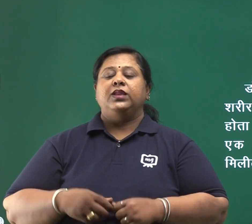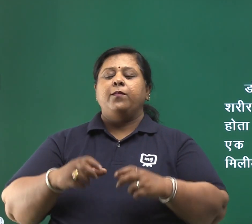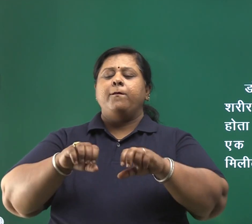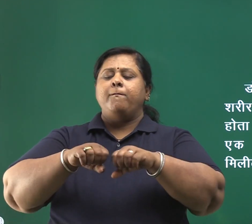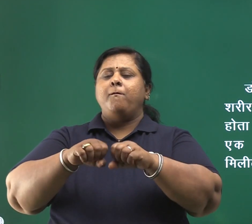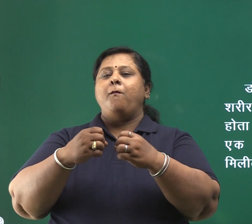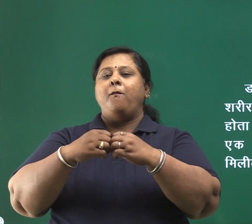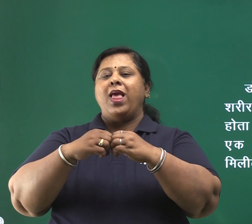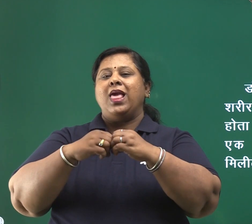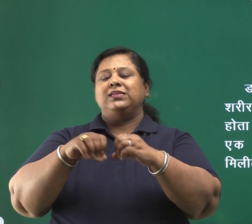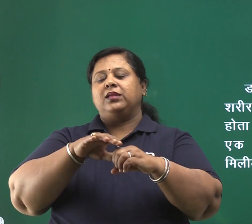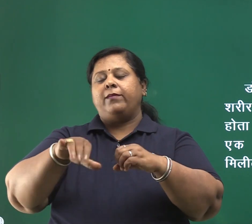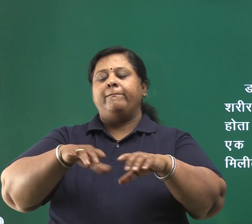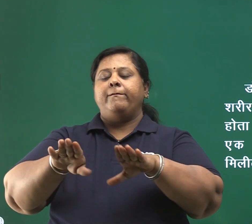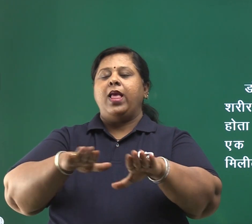संतुलित आहार